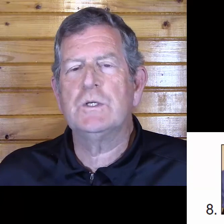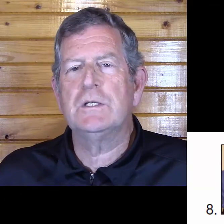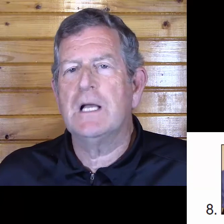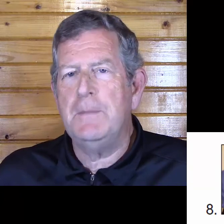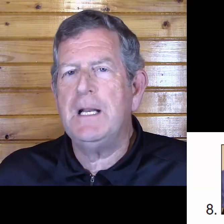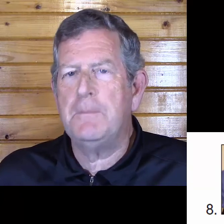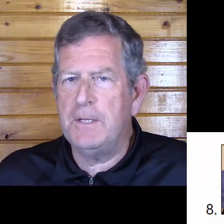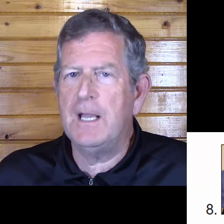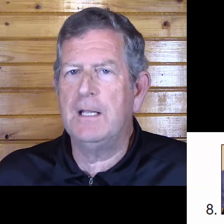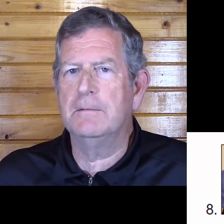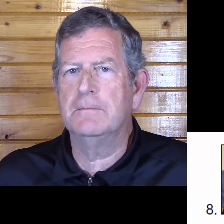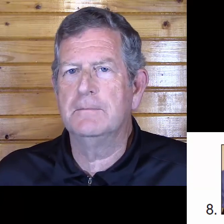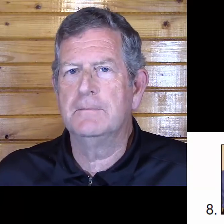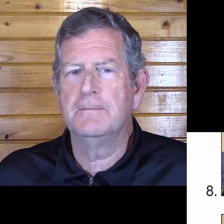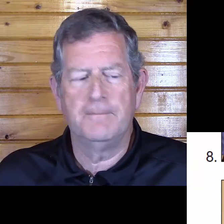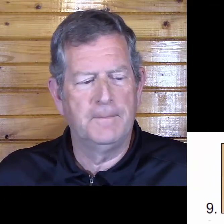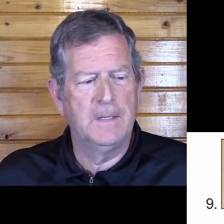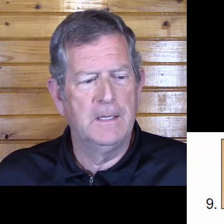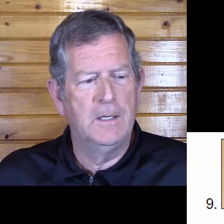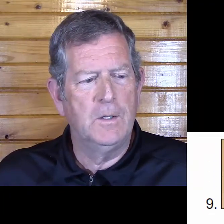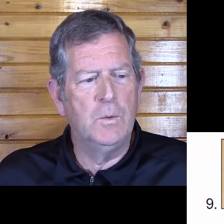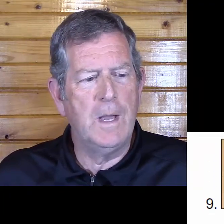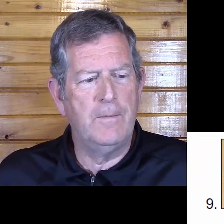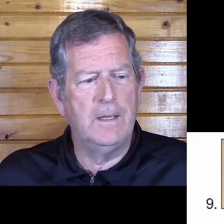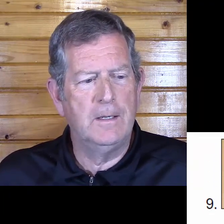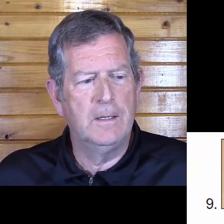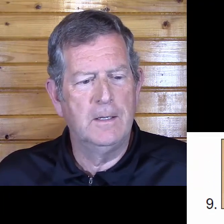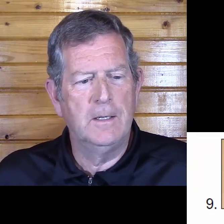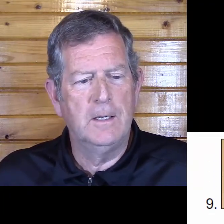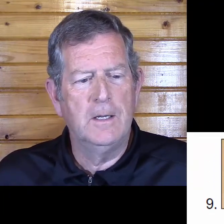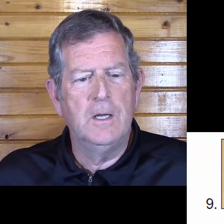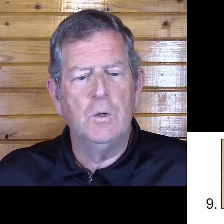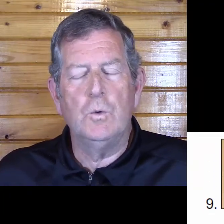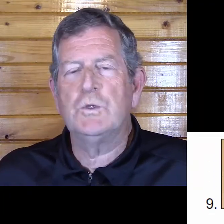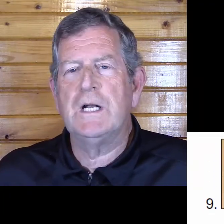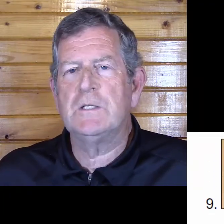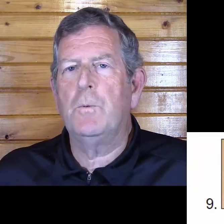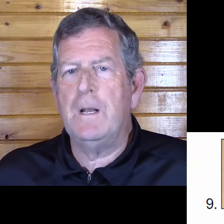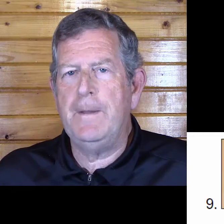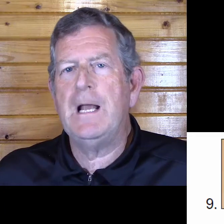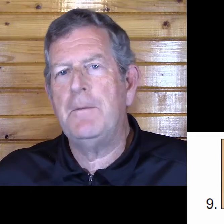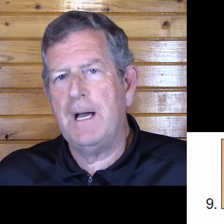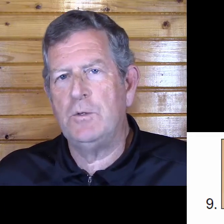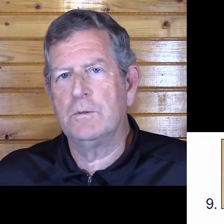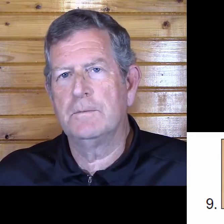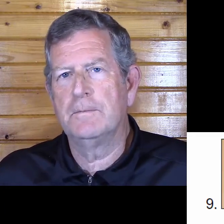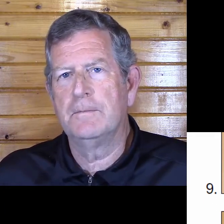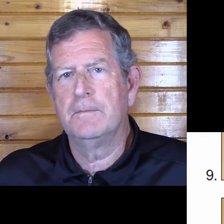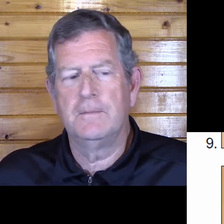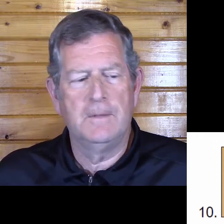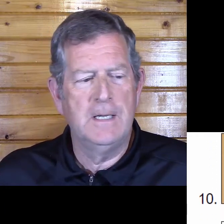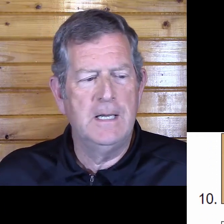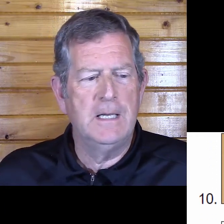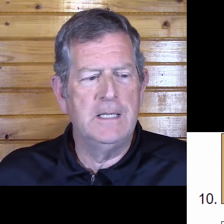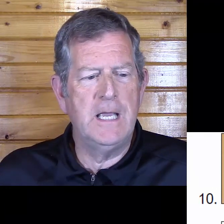terminan bien. 9. 9. Ustedes vuelven al baño. 10.